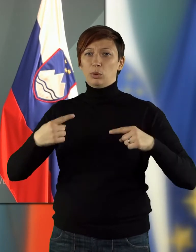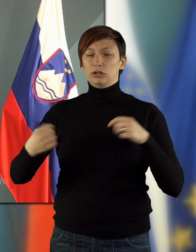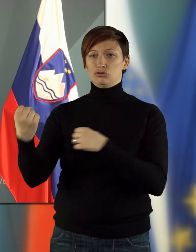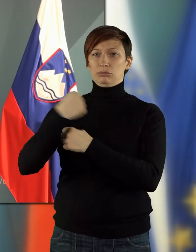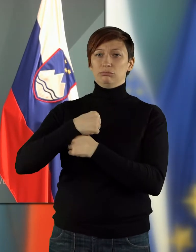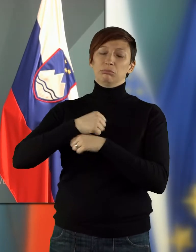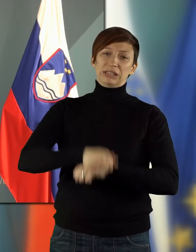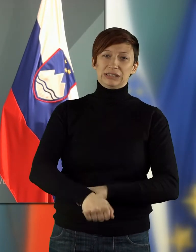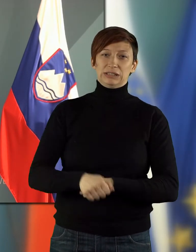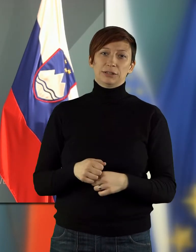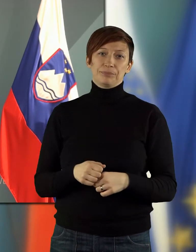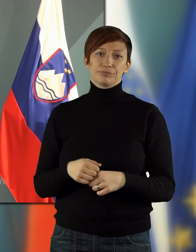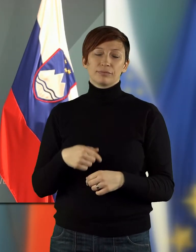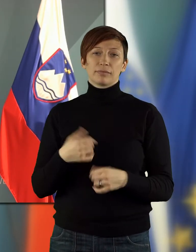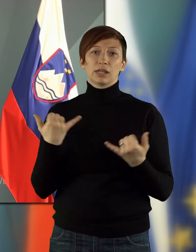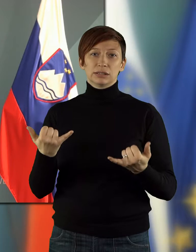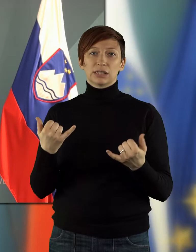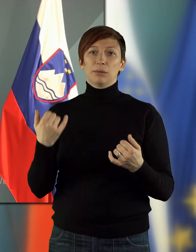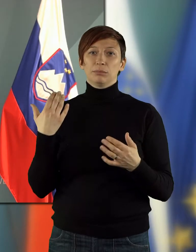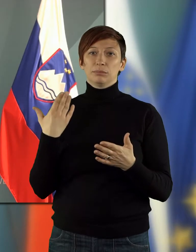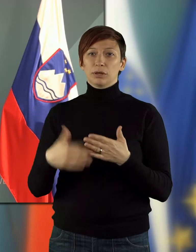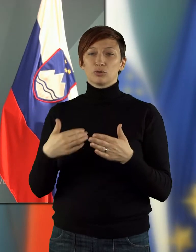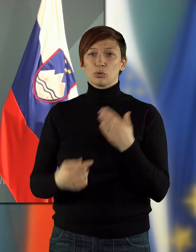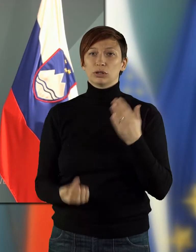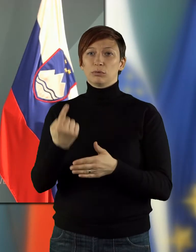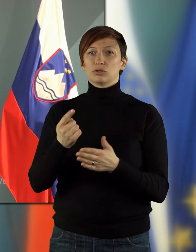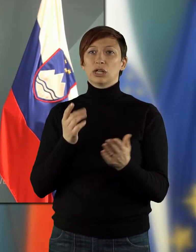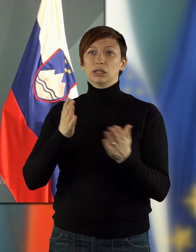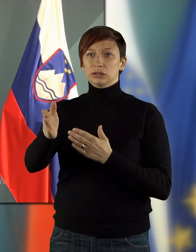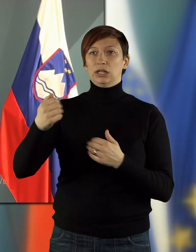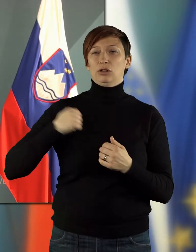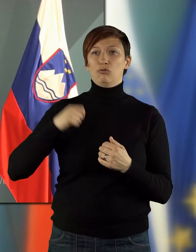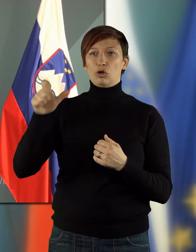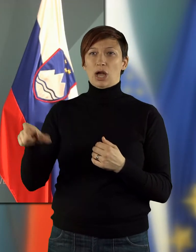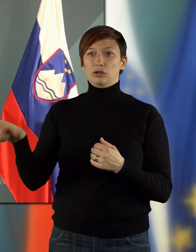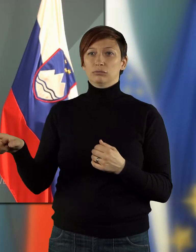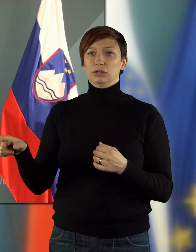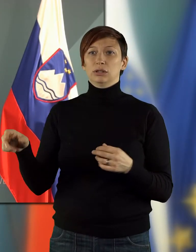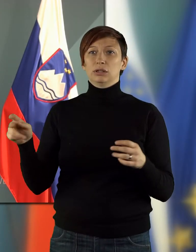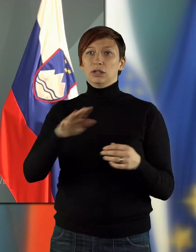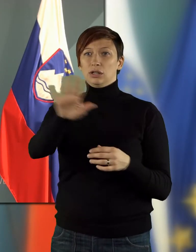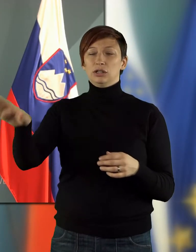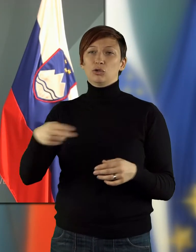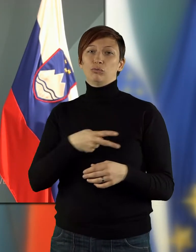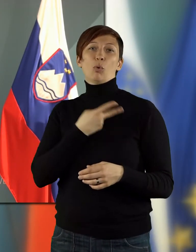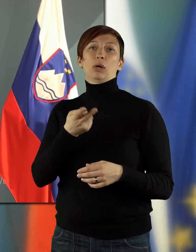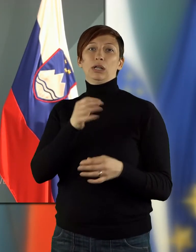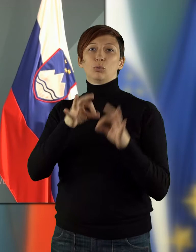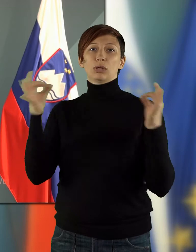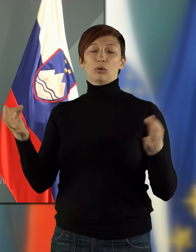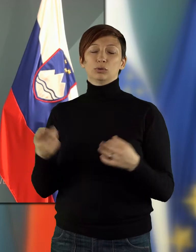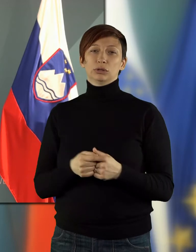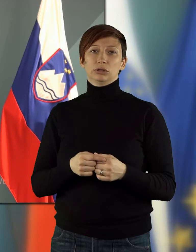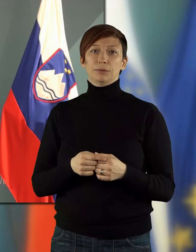velik politični pritisk. Tokrat pa je bila škoda povzročena neposredno vojakom, zlasti njihovemu